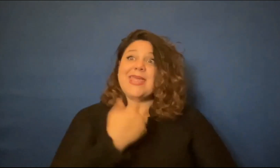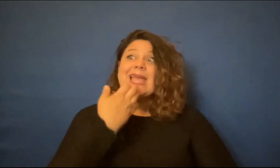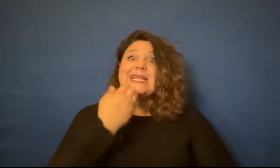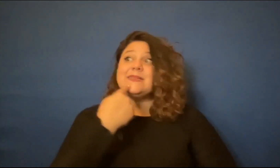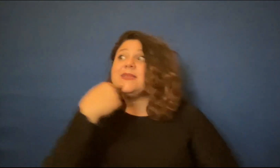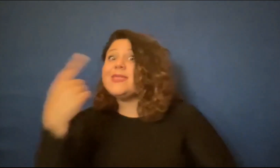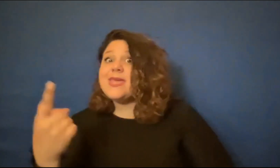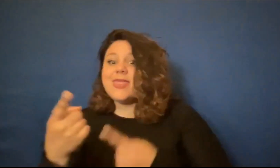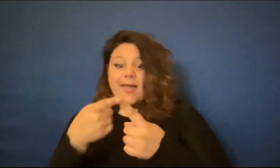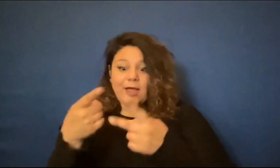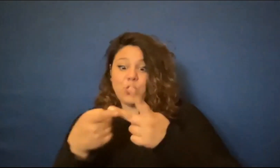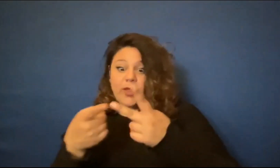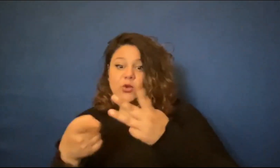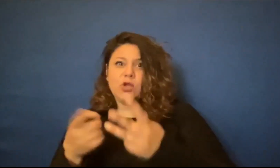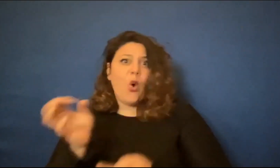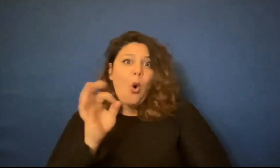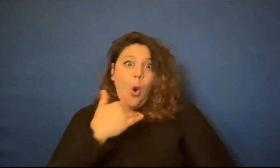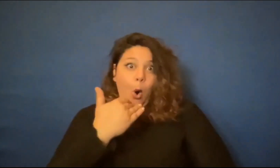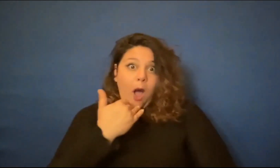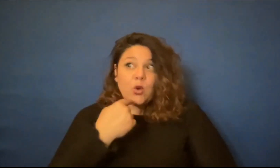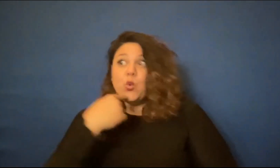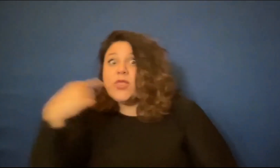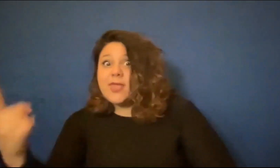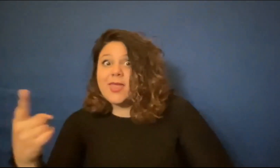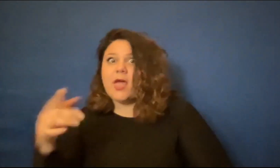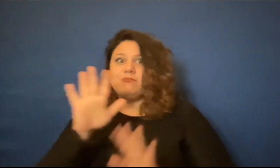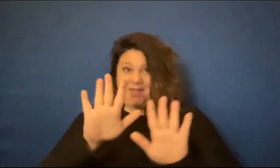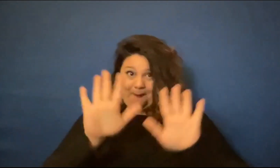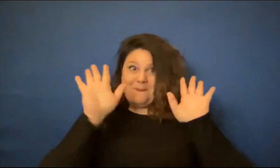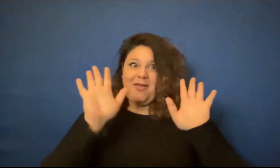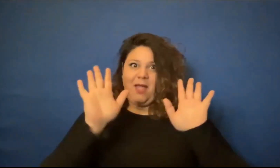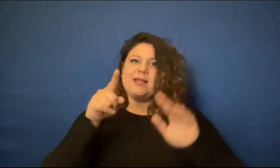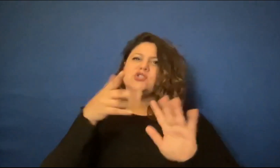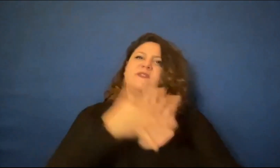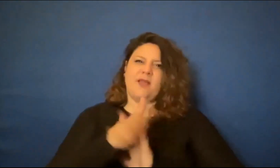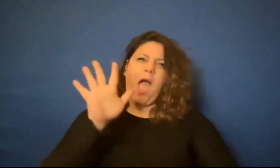eso o cualquier cosa que te digamos, vas a enterar, eso ya es amenazar, pero bien.